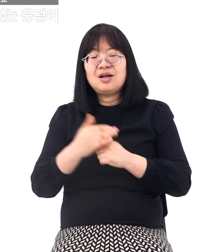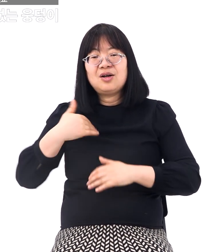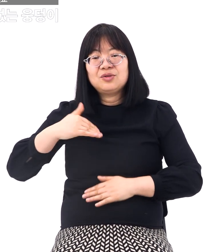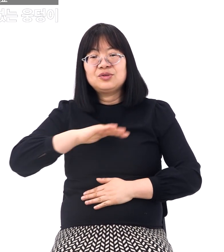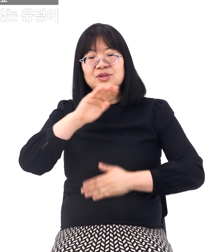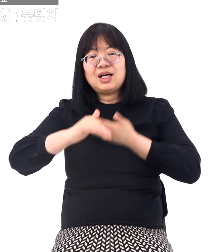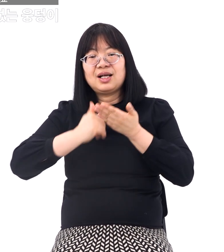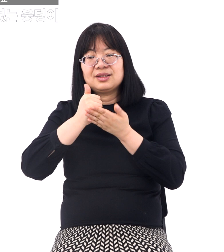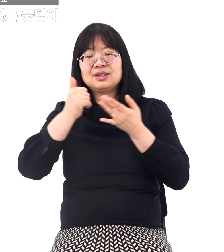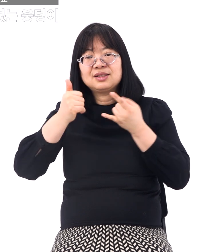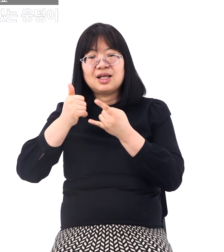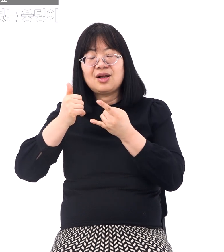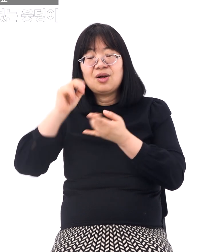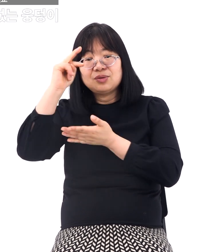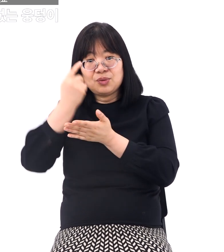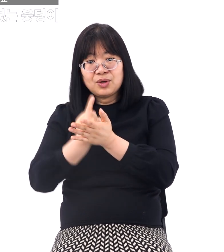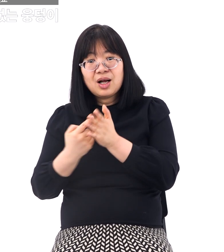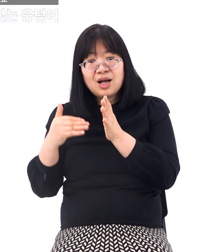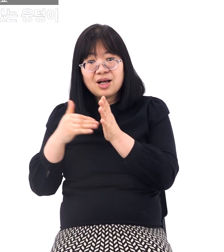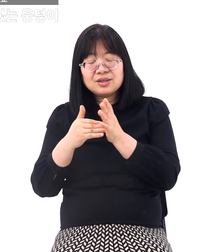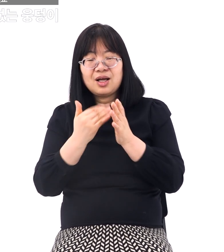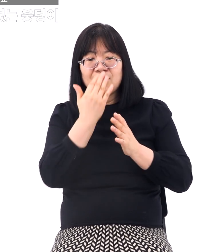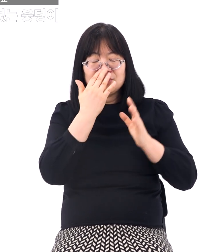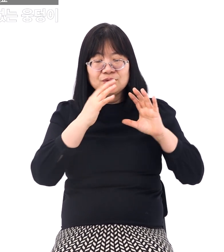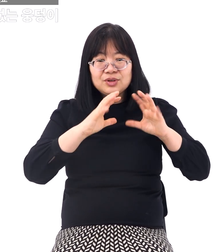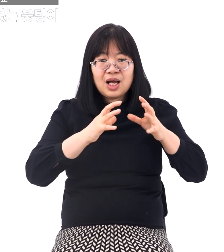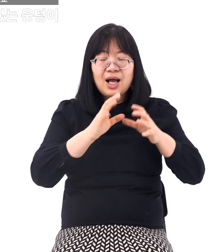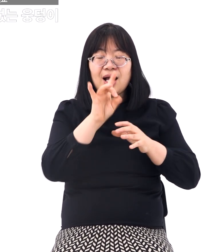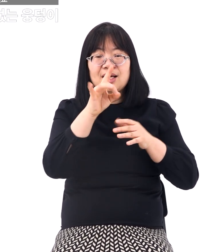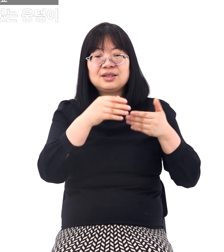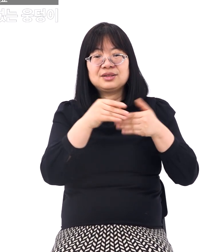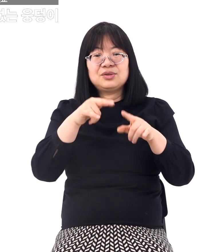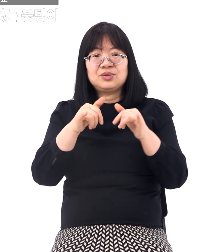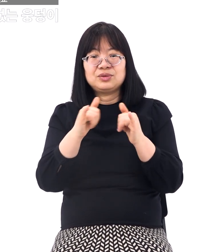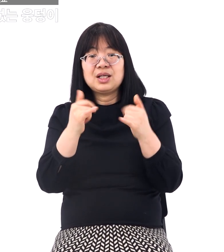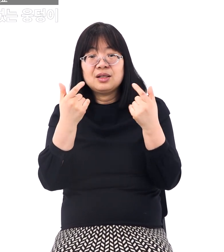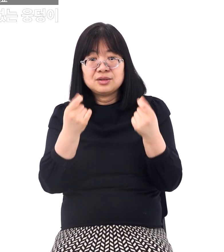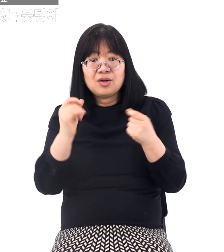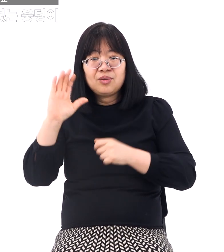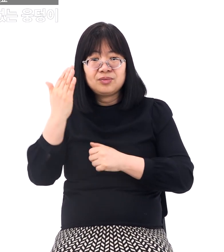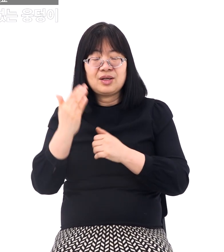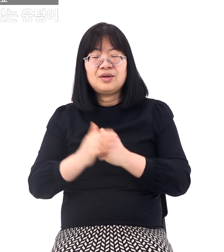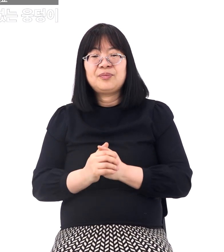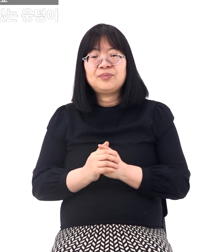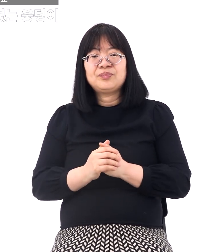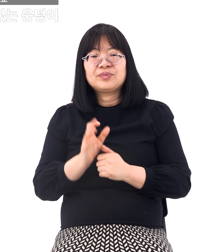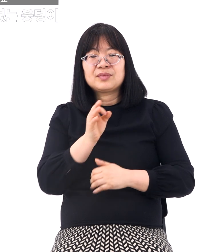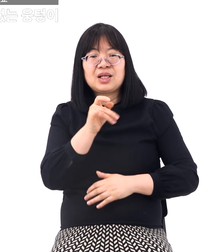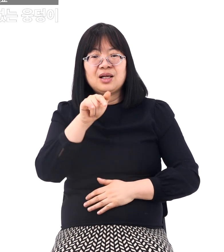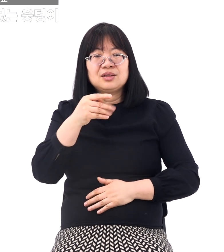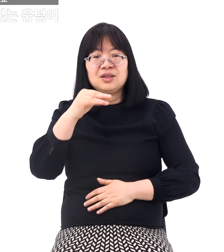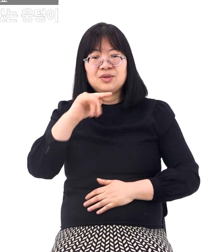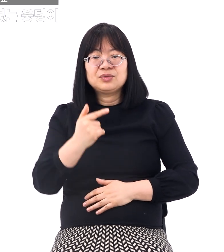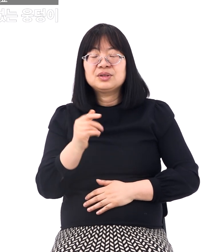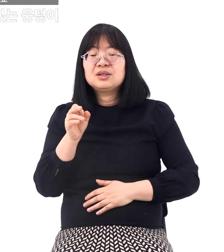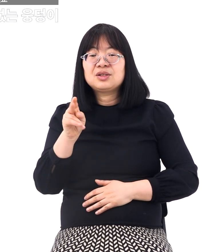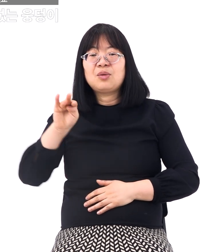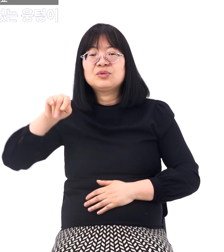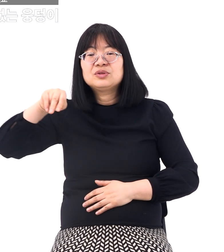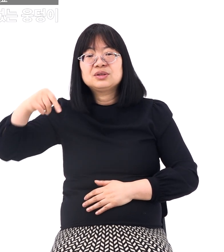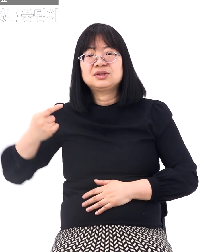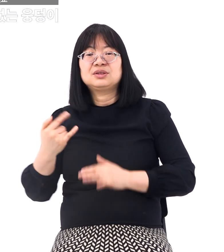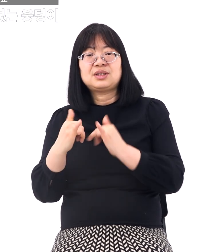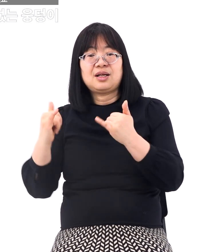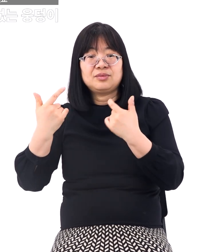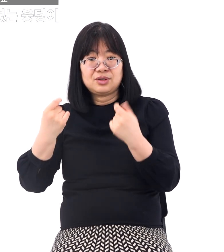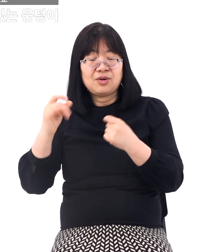우리 하나님께로 돌아와서 유다의 한 지도자 같이 되겠고 에그로는 여부소 사람 같이 되리라.